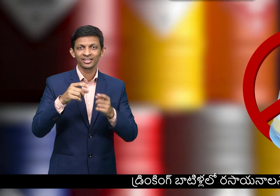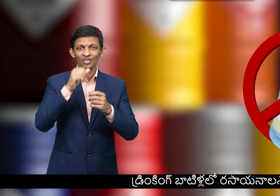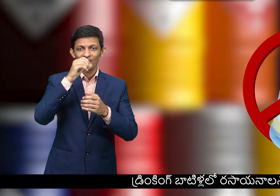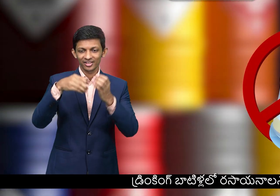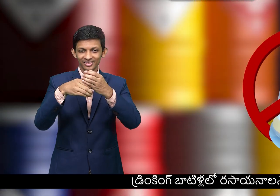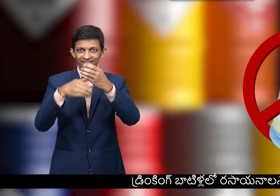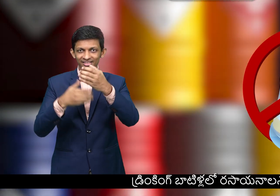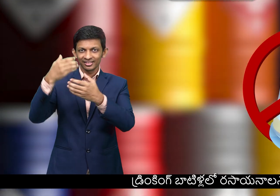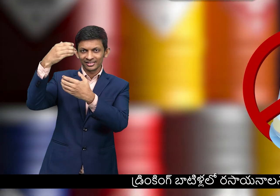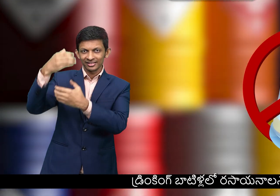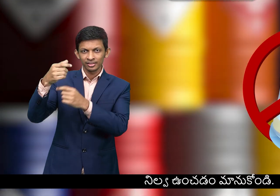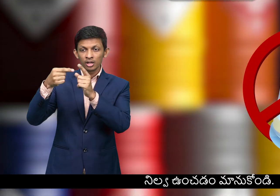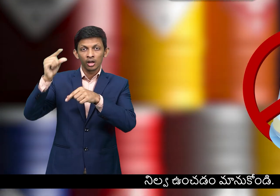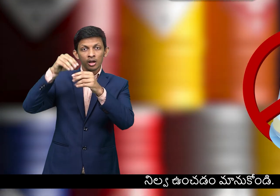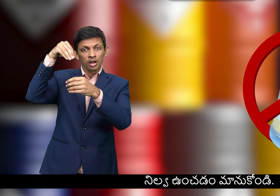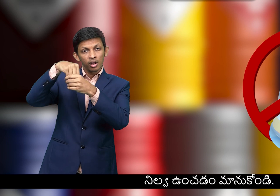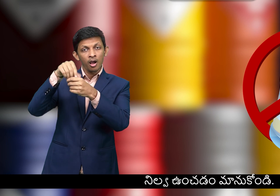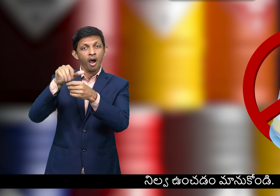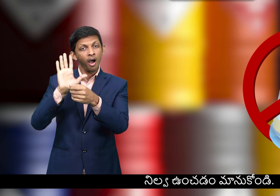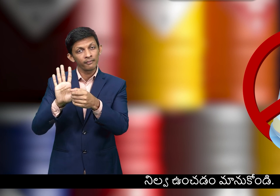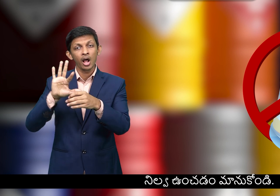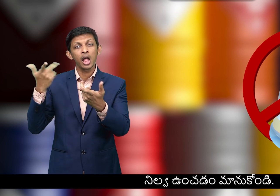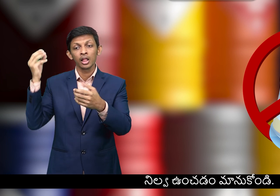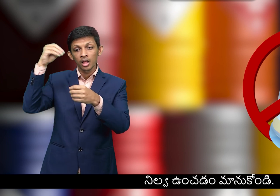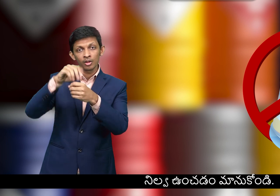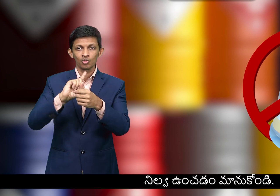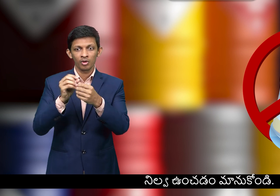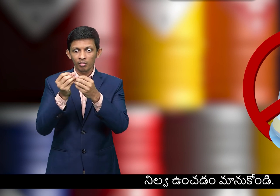డ్రింకింగ్ బాటిళ్లలో రసాయనాలను నిల్వ ఉంచడం మానుకోండి.